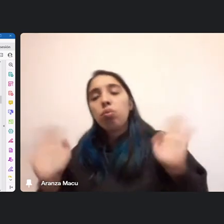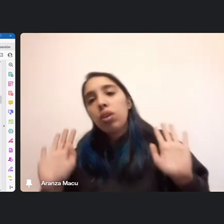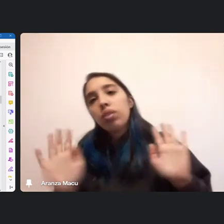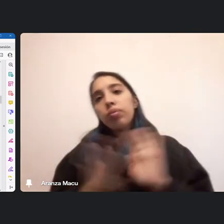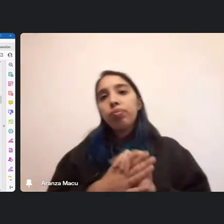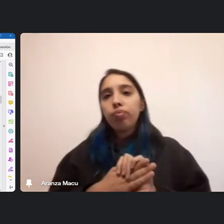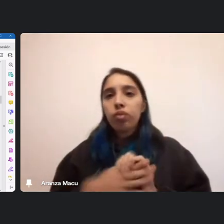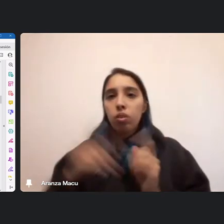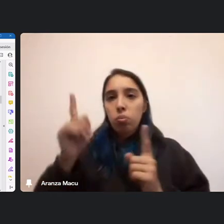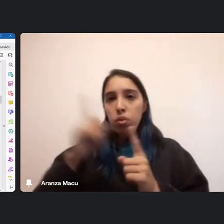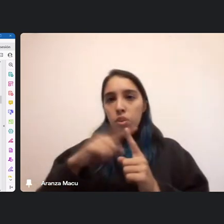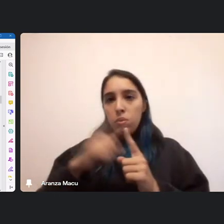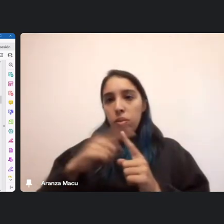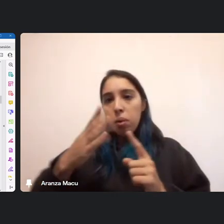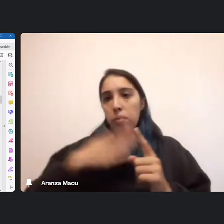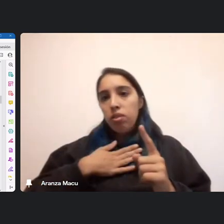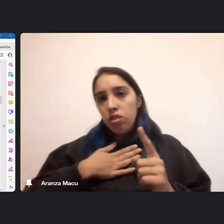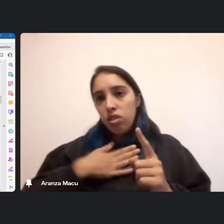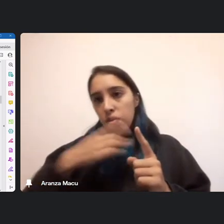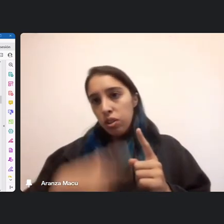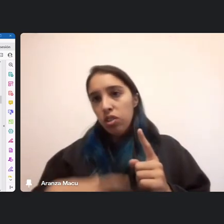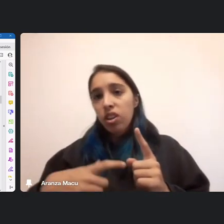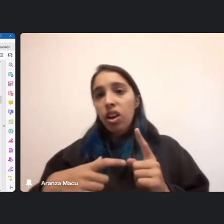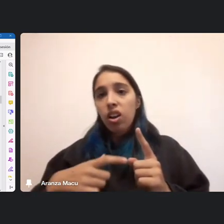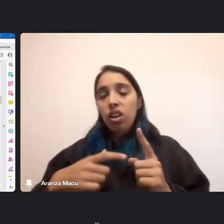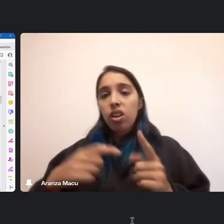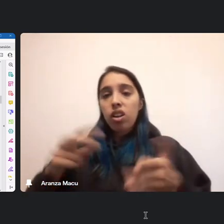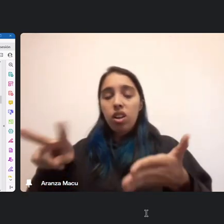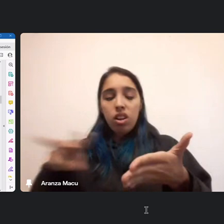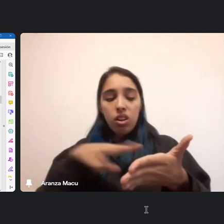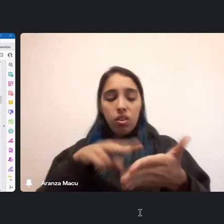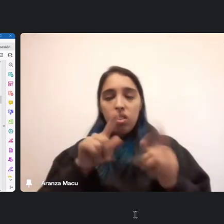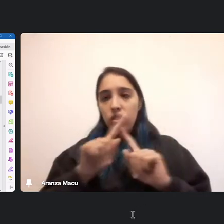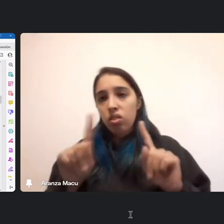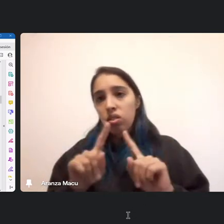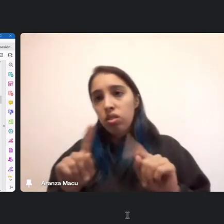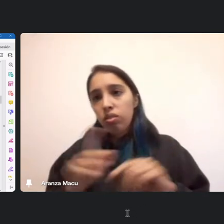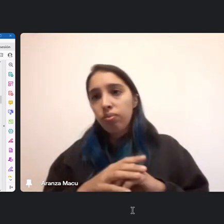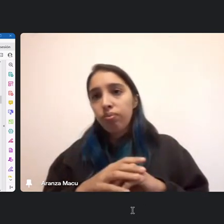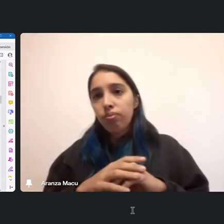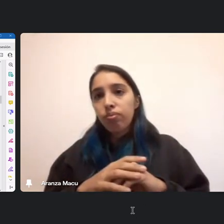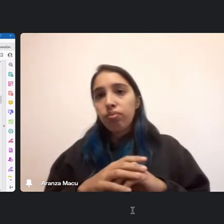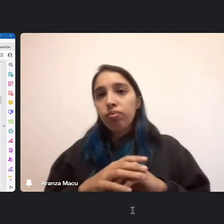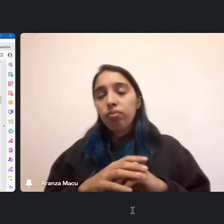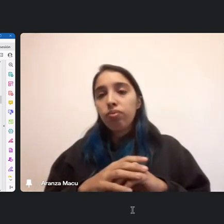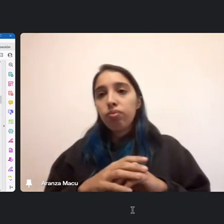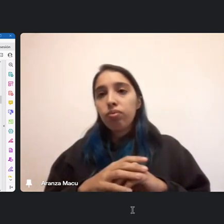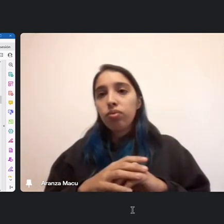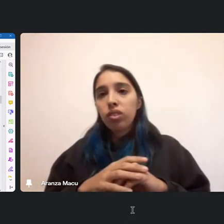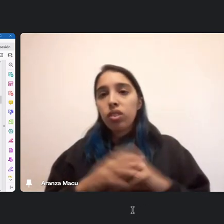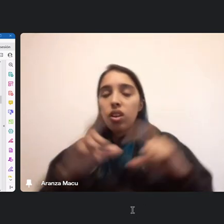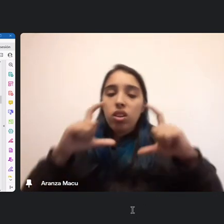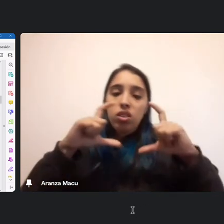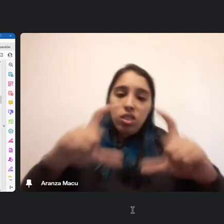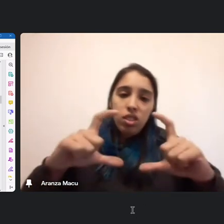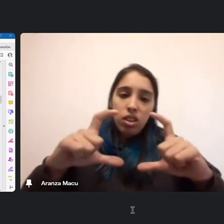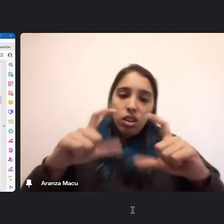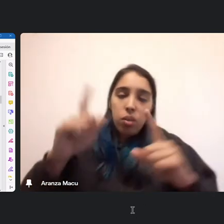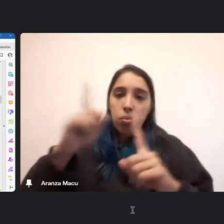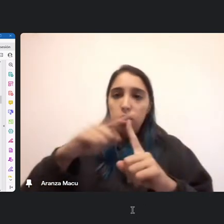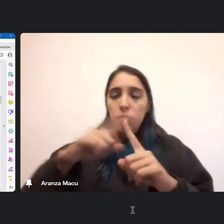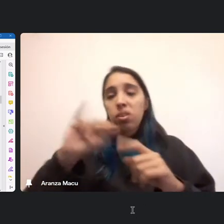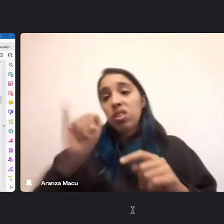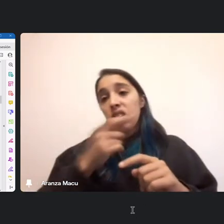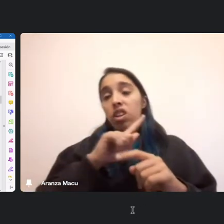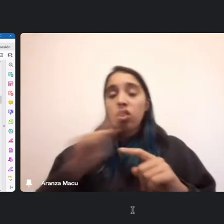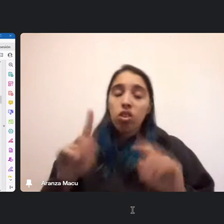sea, ahí no va a haber inversión, entonces no lo pueden encerrar de el criterio que quieran. Sí a los sustantivos